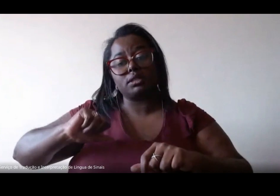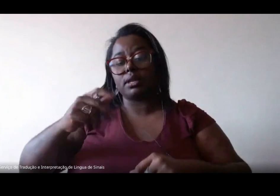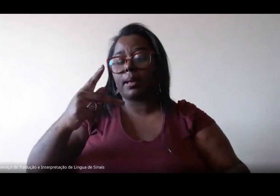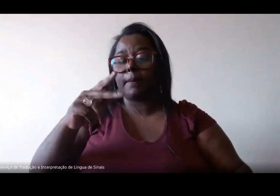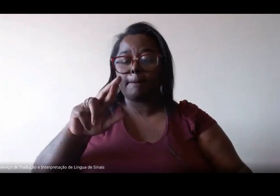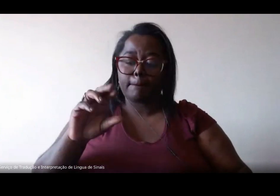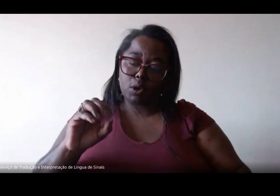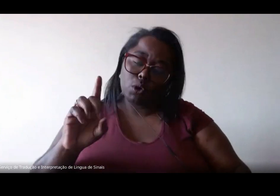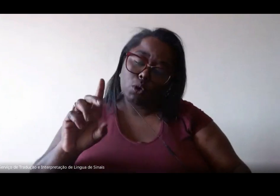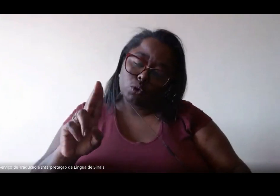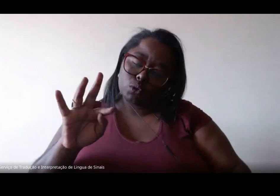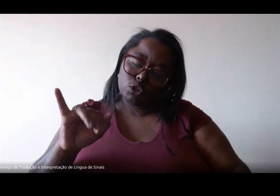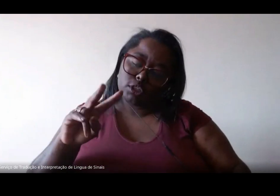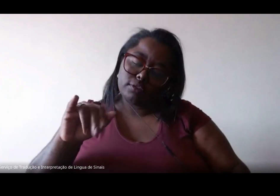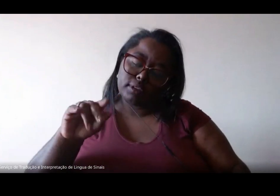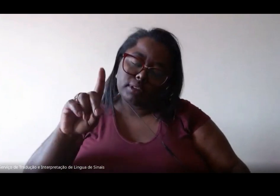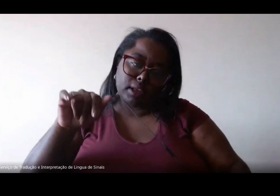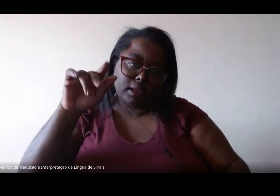em pesquisa do CNPq.